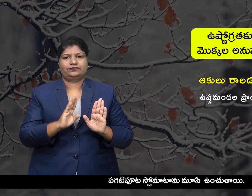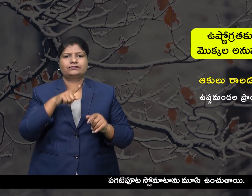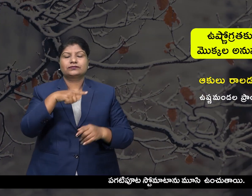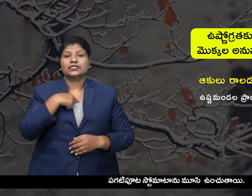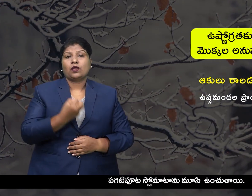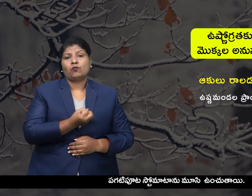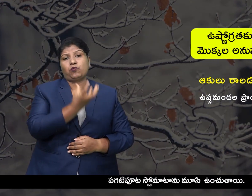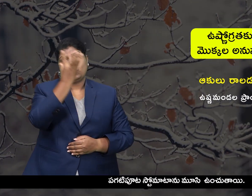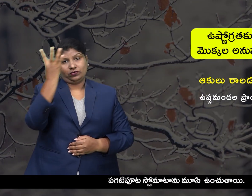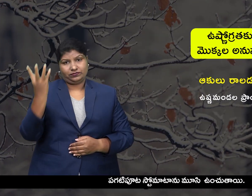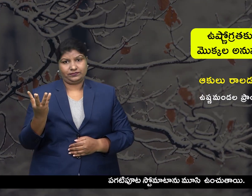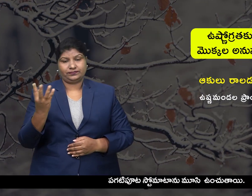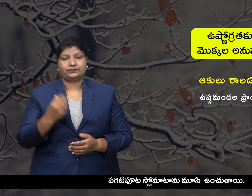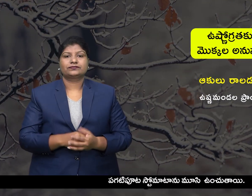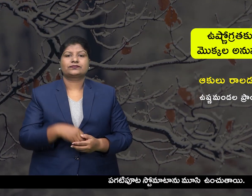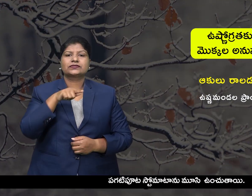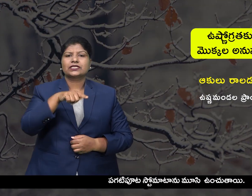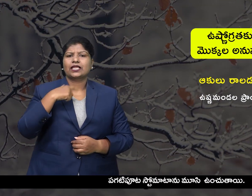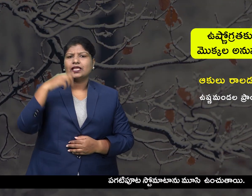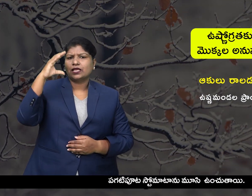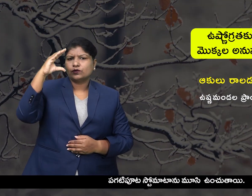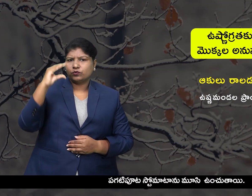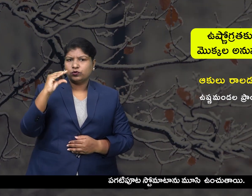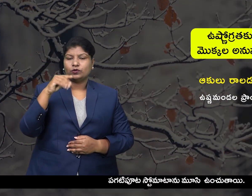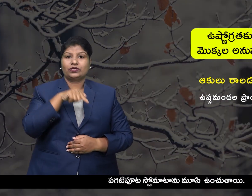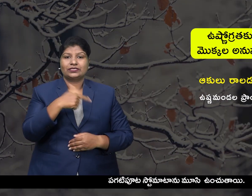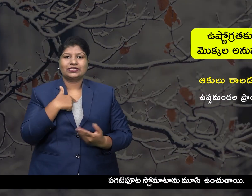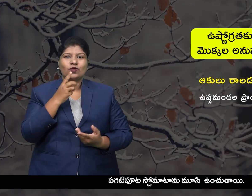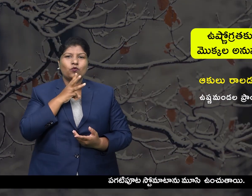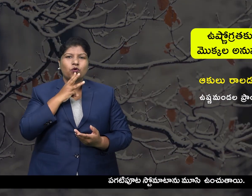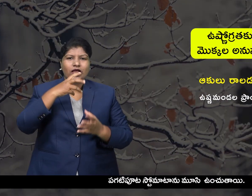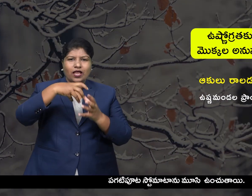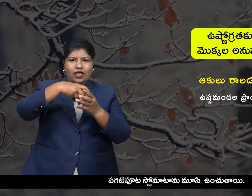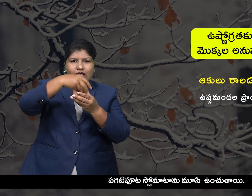పగటిపూట స్టొమాటాను మూసి ఉంచుతాయి.